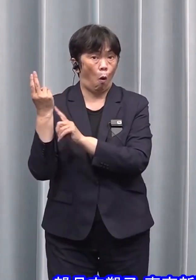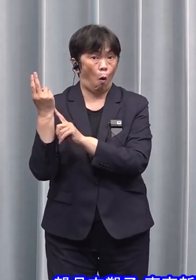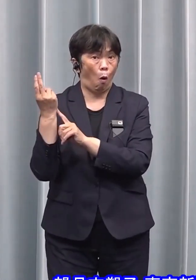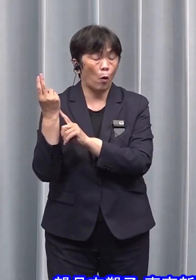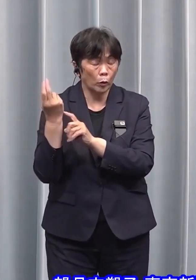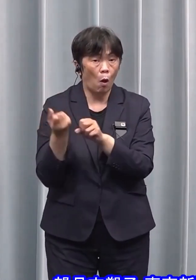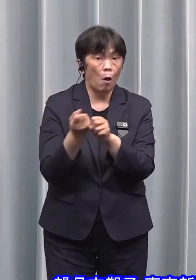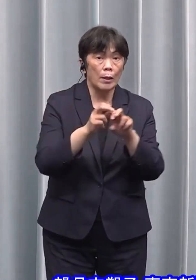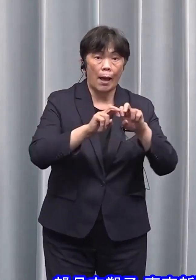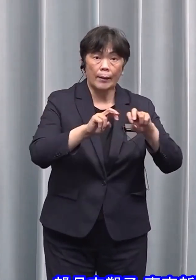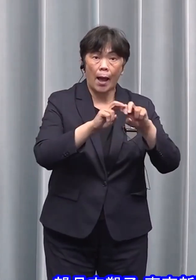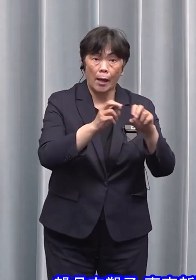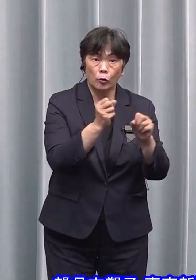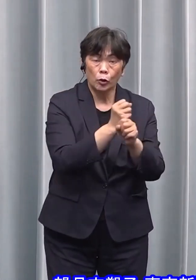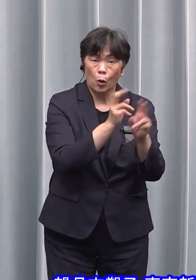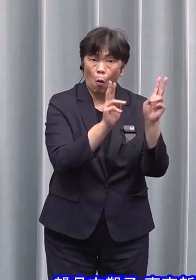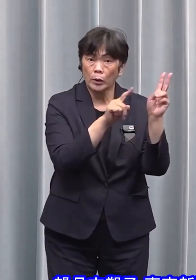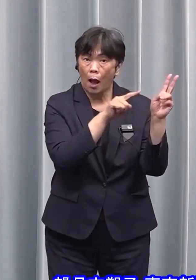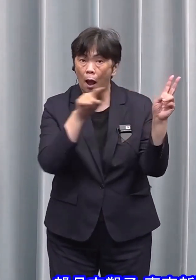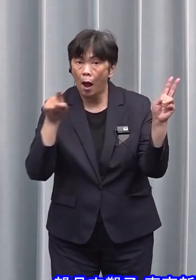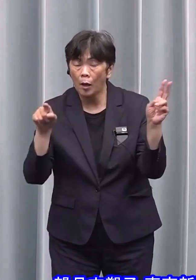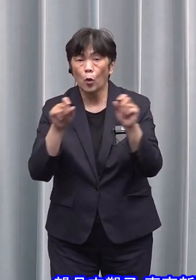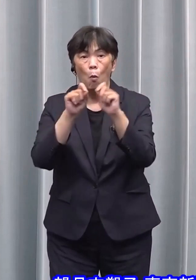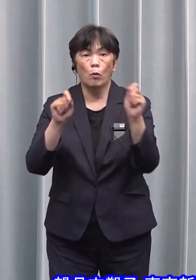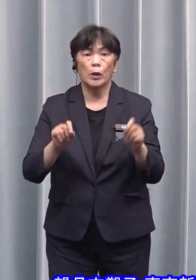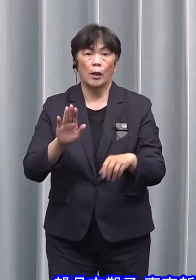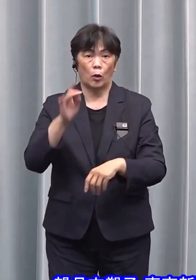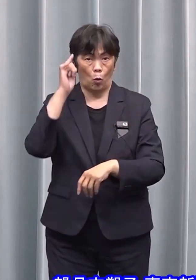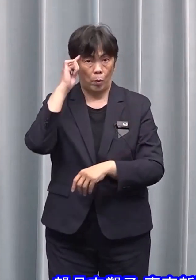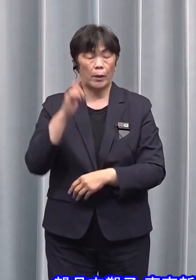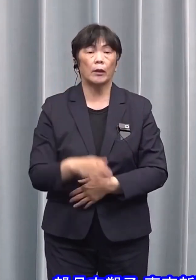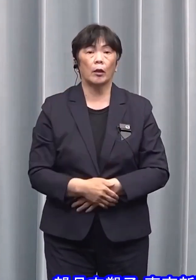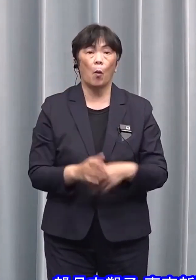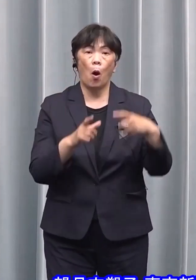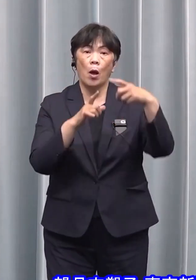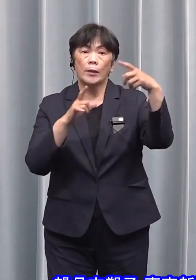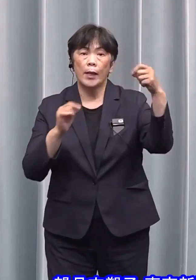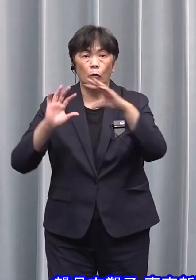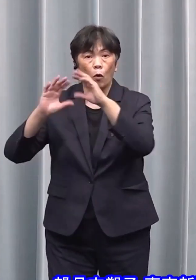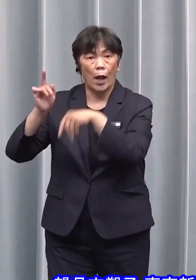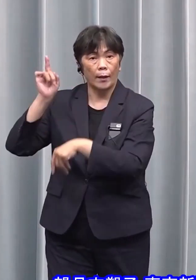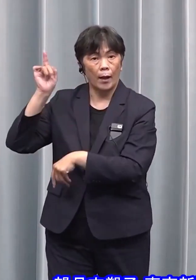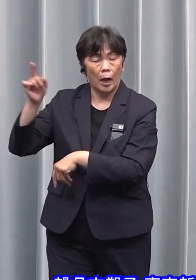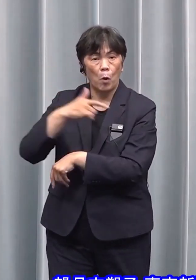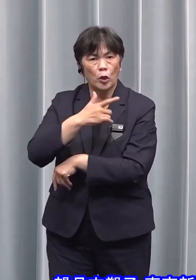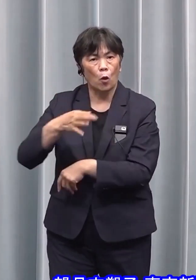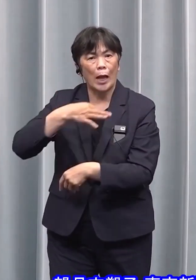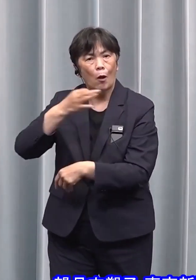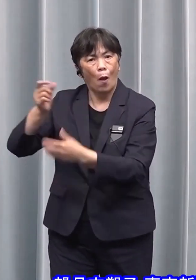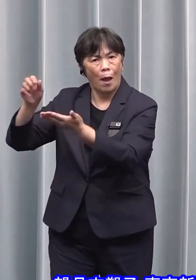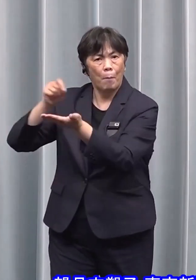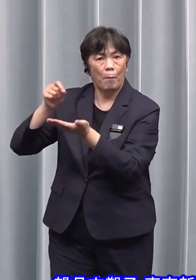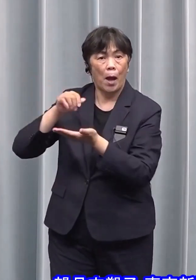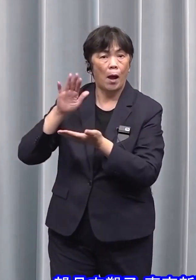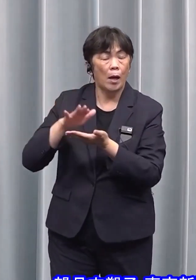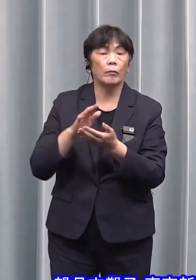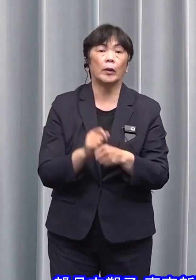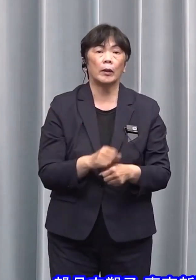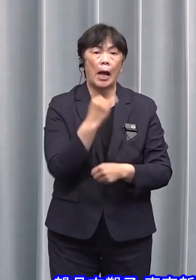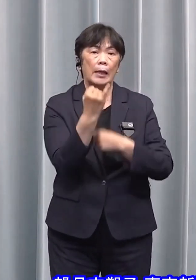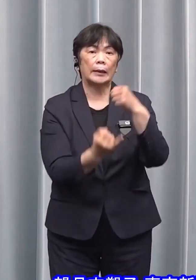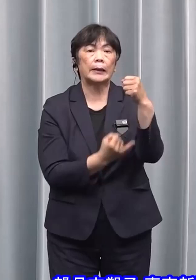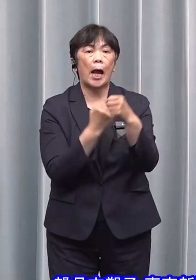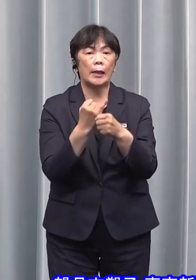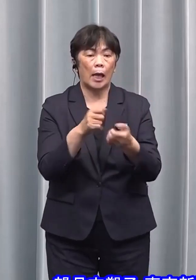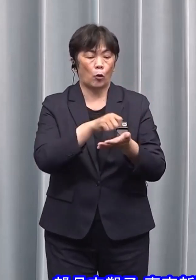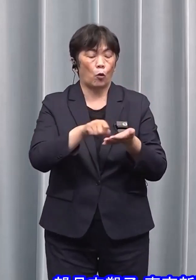業者等々との問題というところもありますが、これ全国海外からもいろんな声が集まっていて、今オンライン署名は20万近